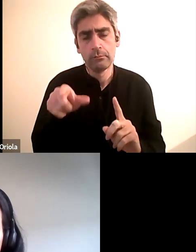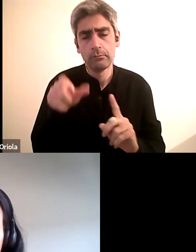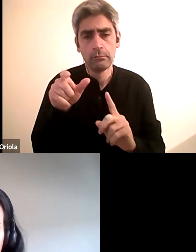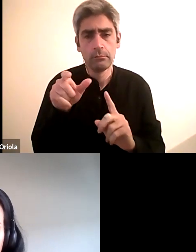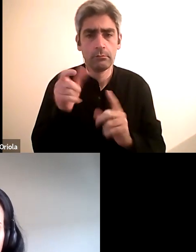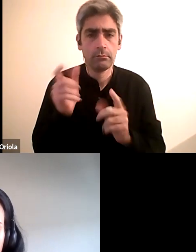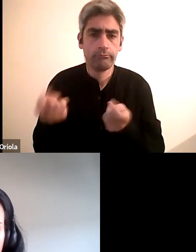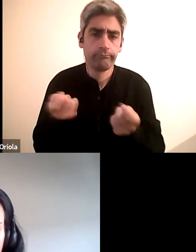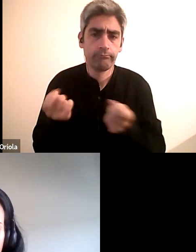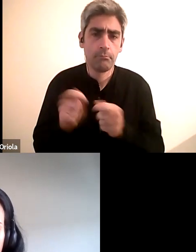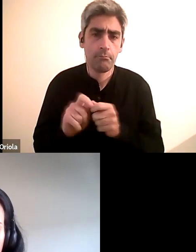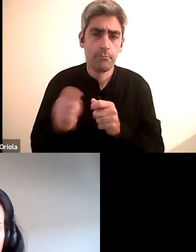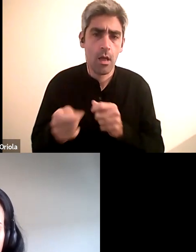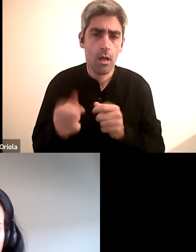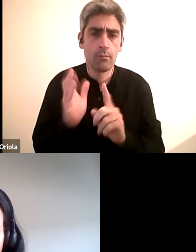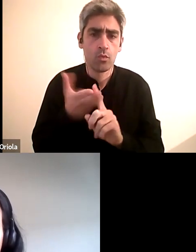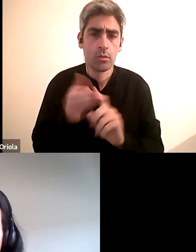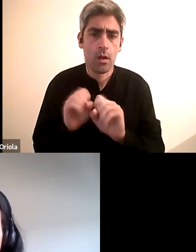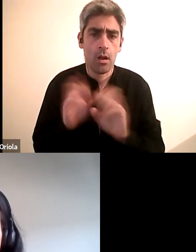tem que suportar os encargos com a coima.